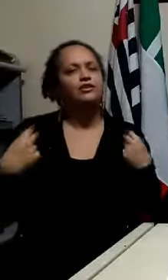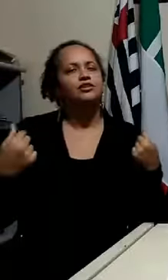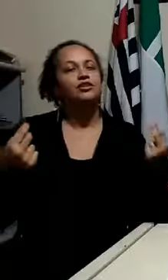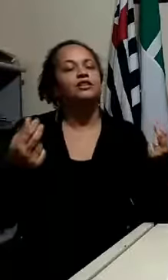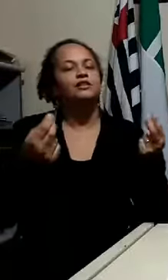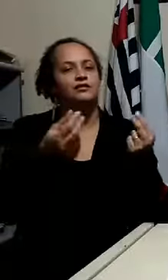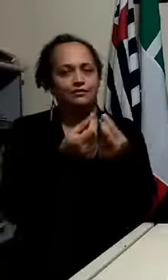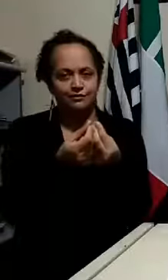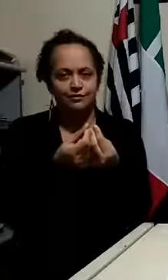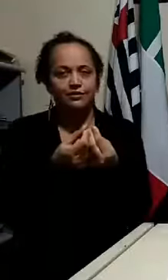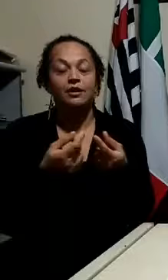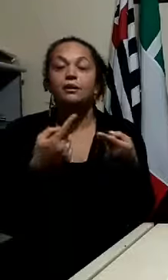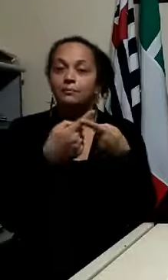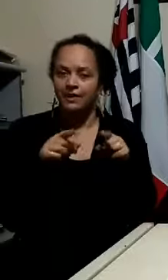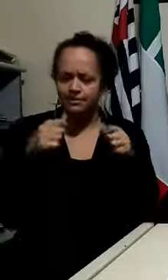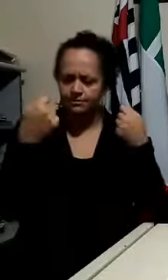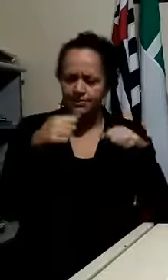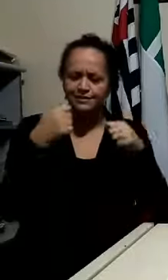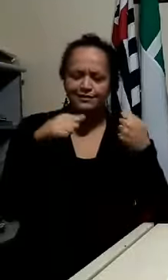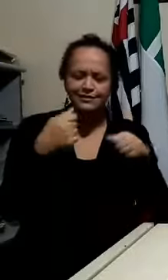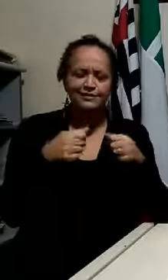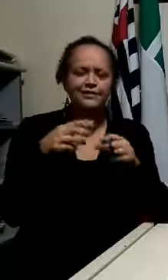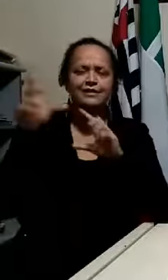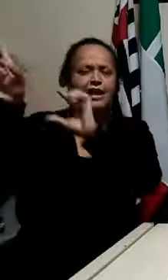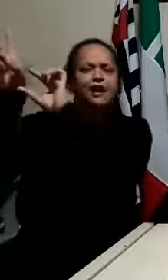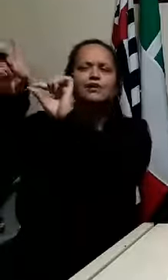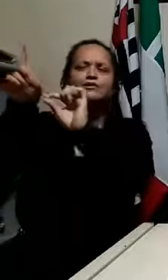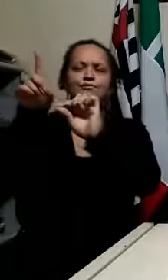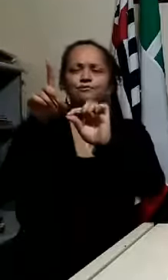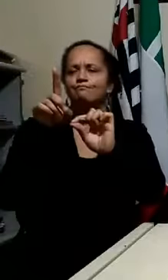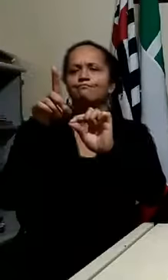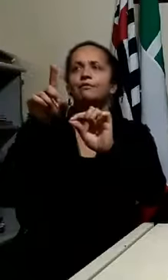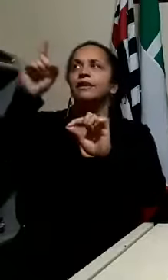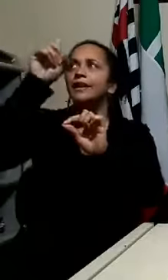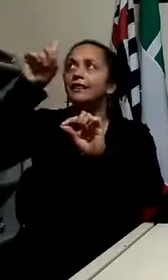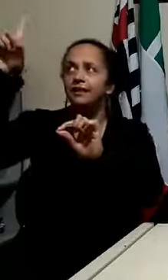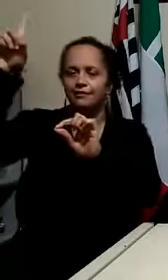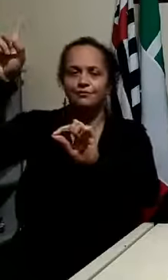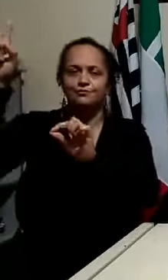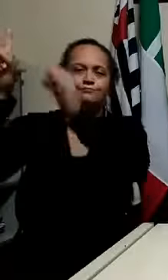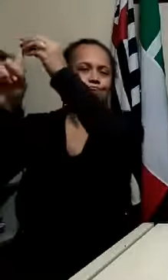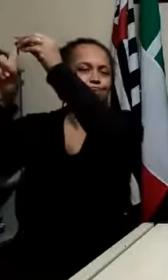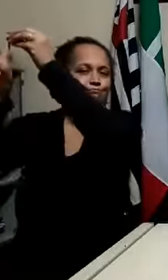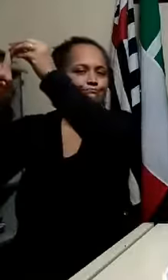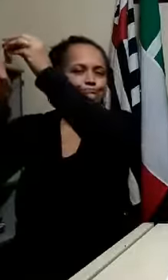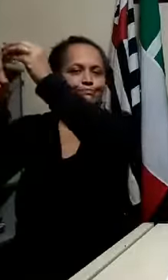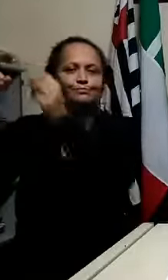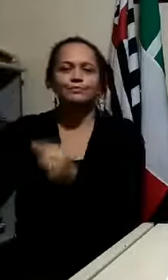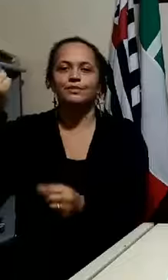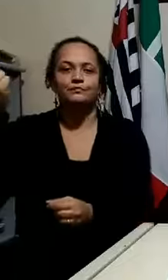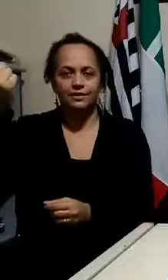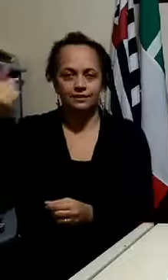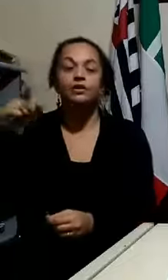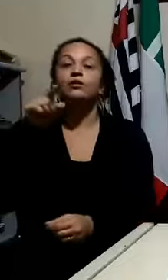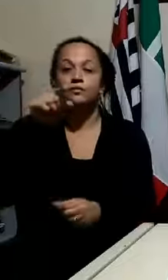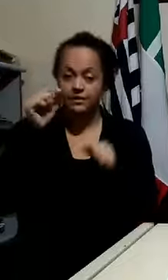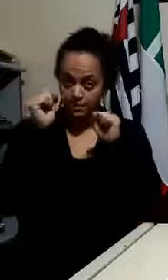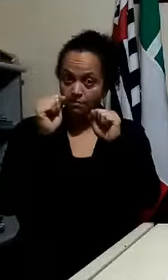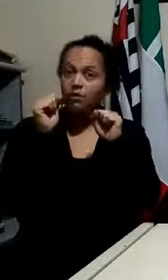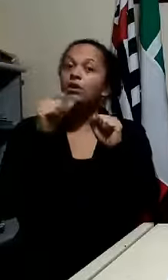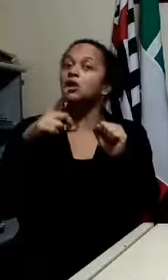é o dinheiro possuir você. Você pode possuir o dinheiro. O errado não é possuir o